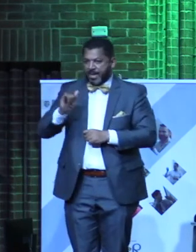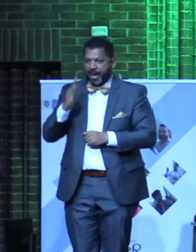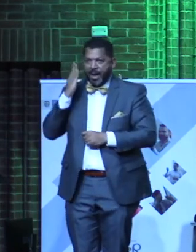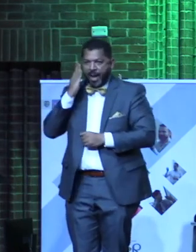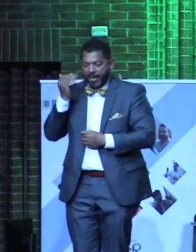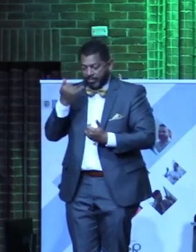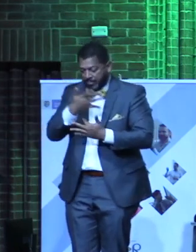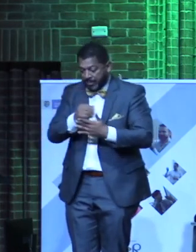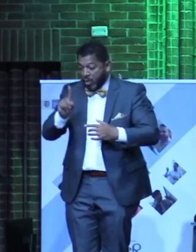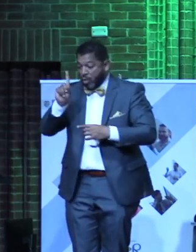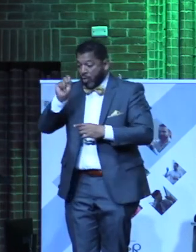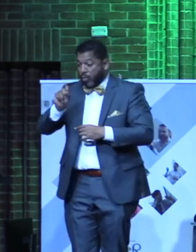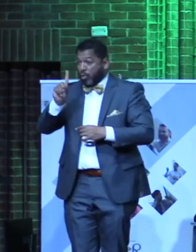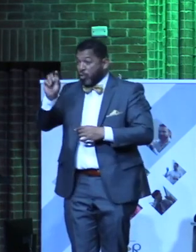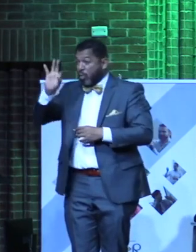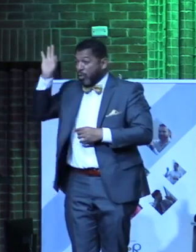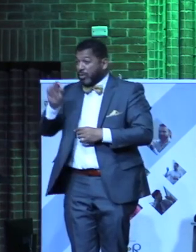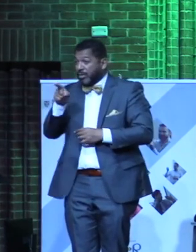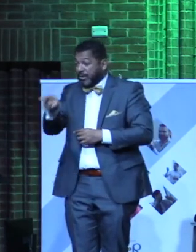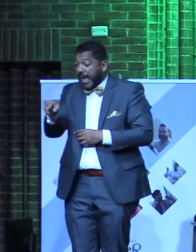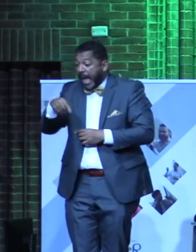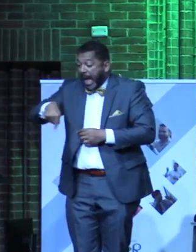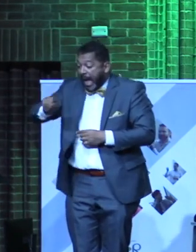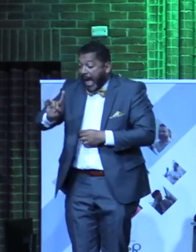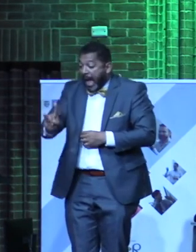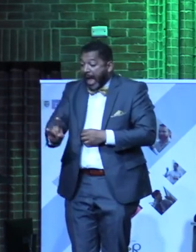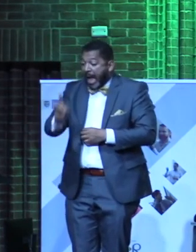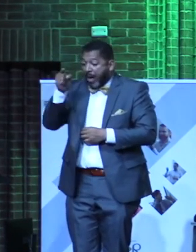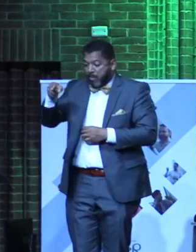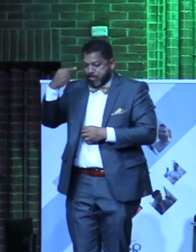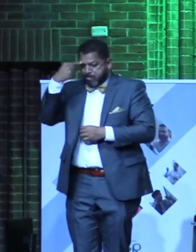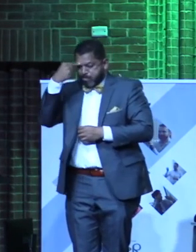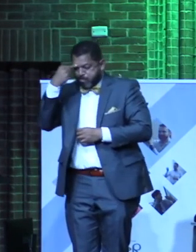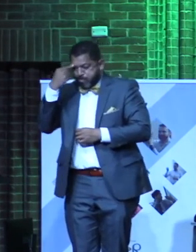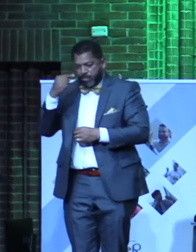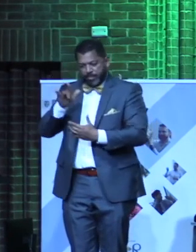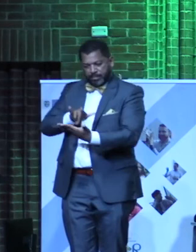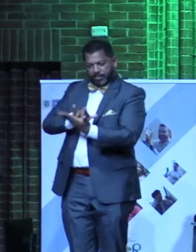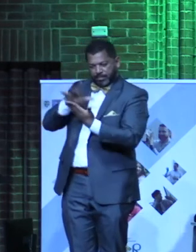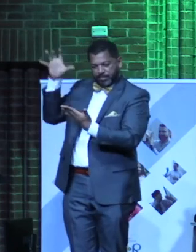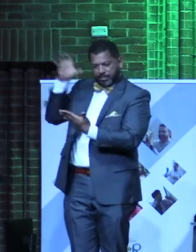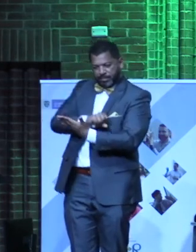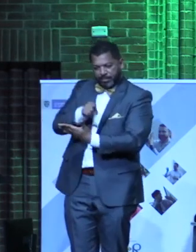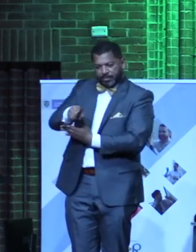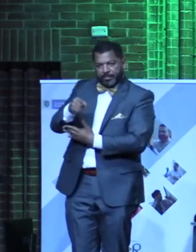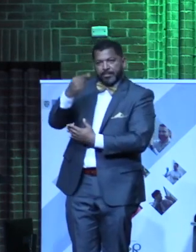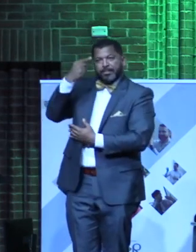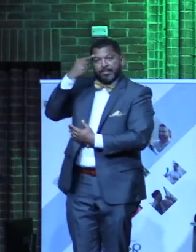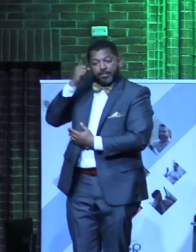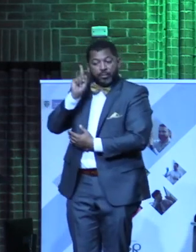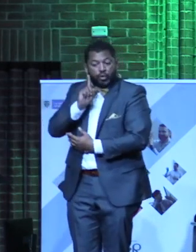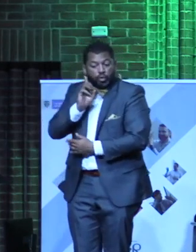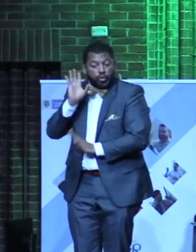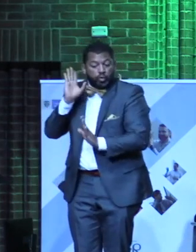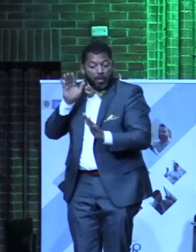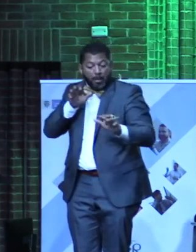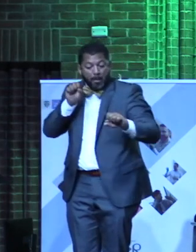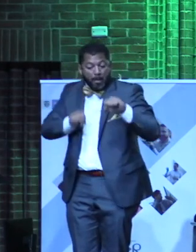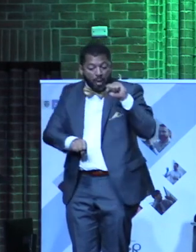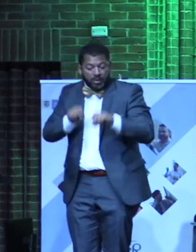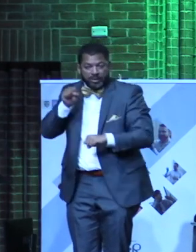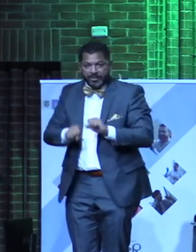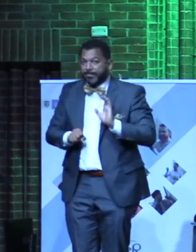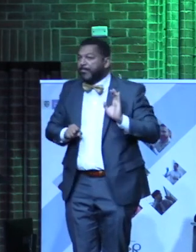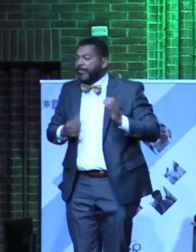los cuales el 1.1% ha presentado alguna indicación de que puede llegar a ser un niño sordo. Debemos